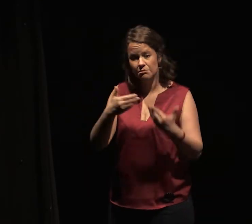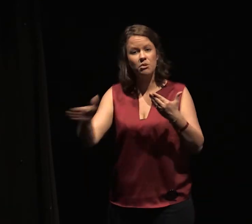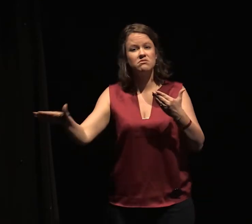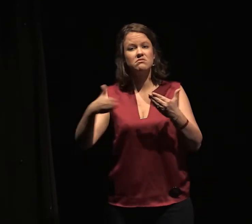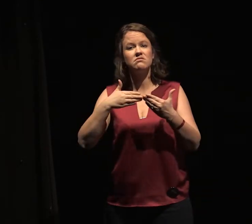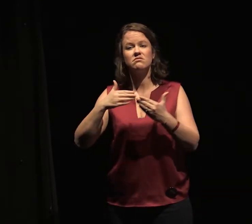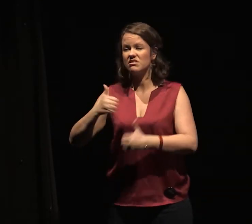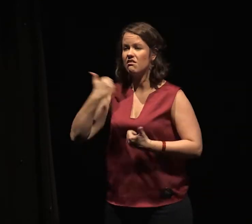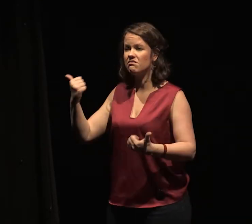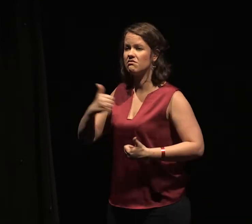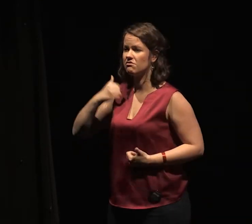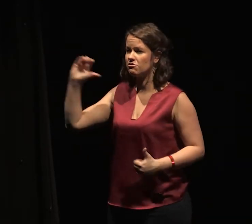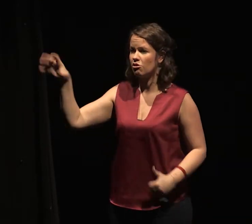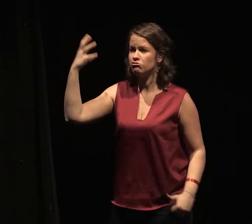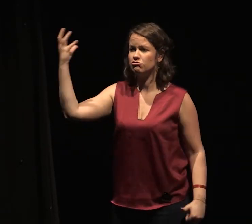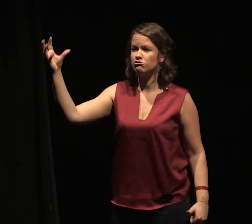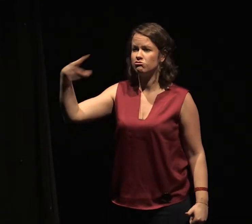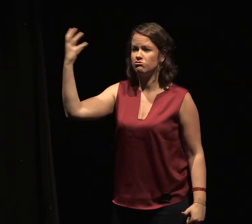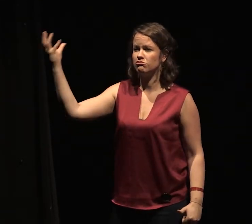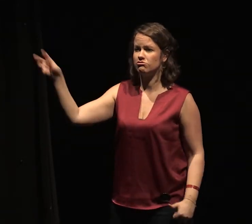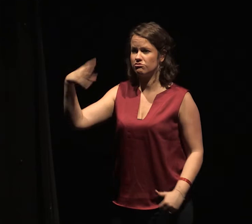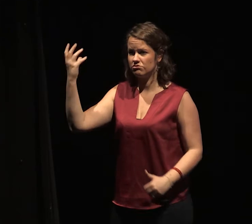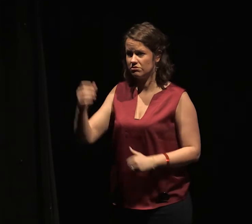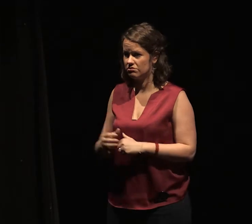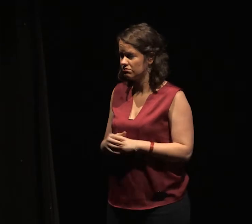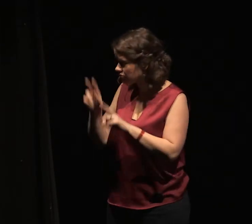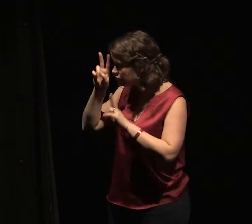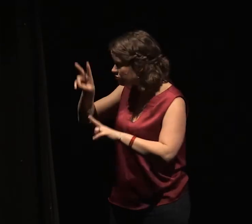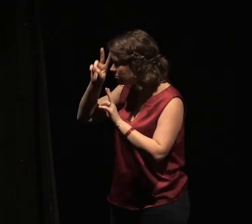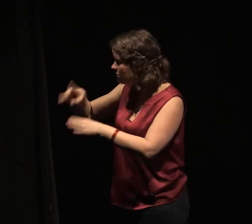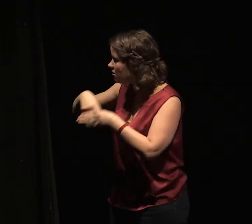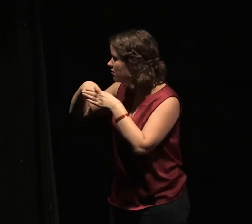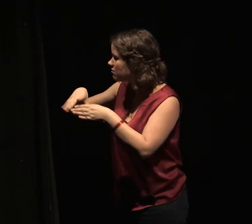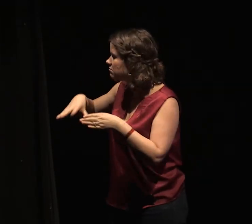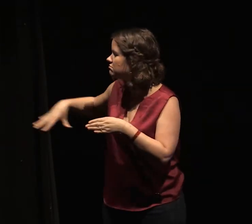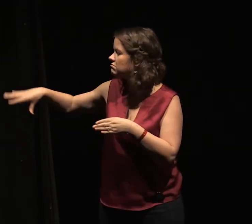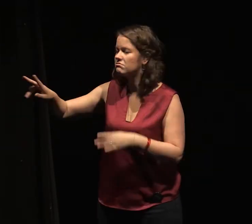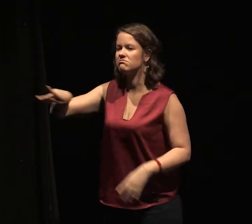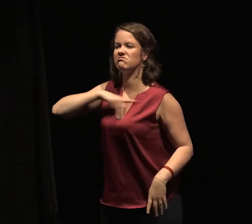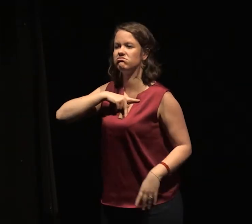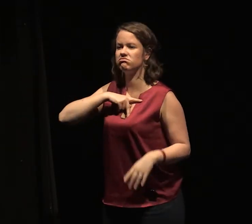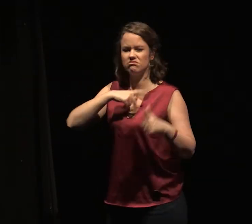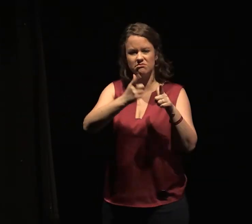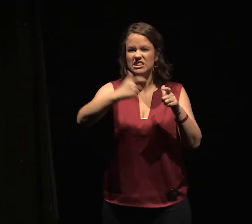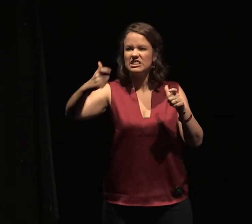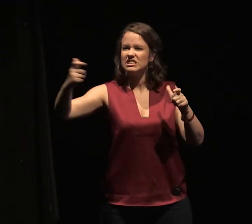et les gardes et les cloches, et le fer de la jument. L'envolée des remparts